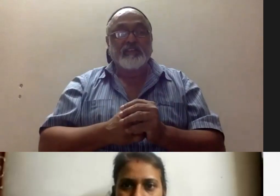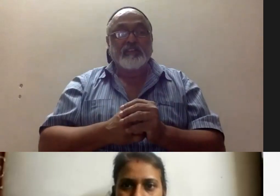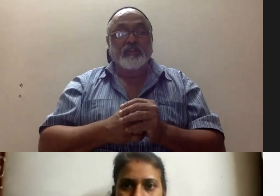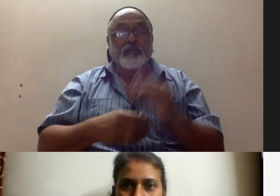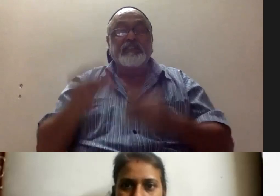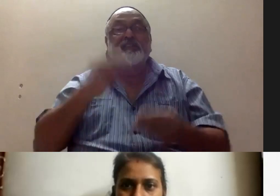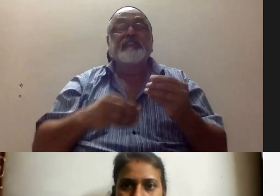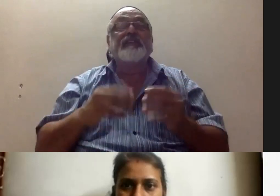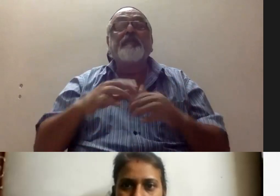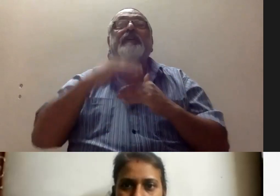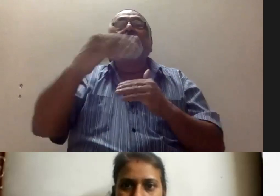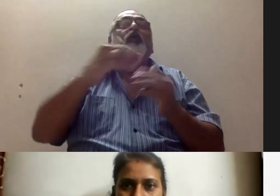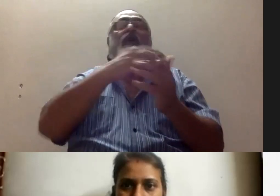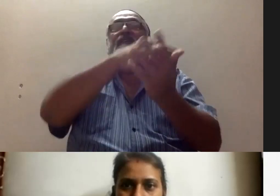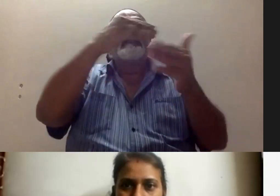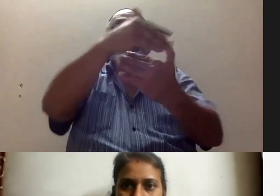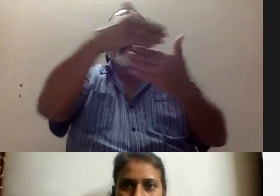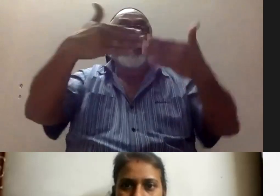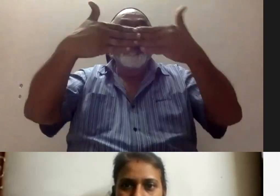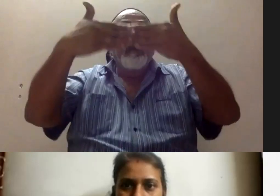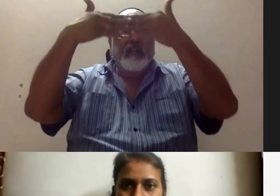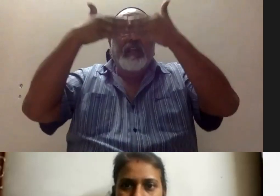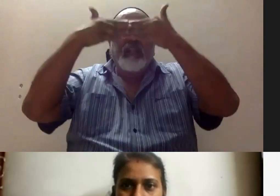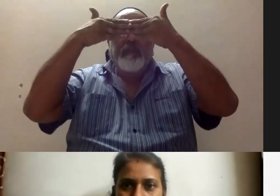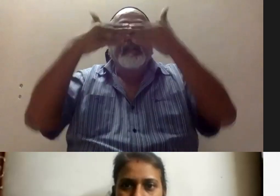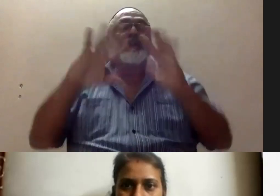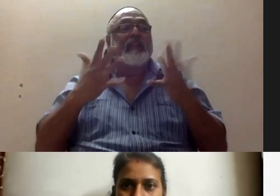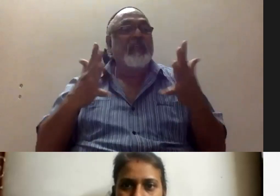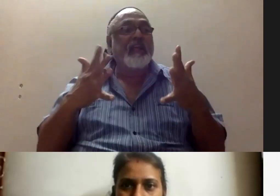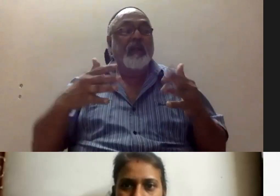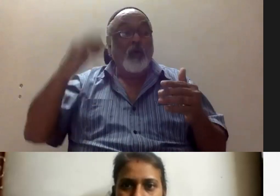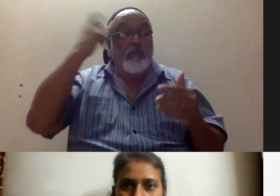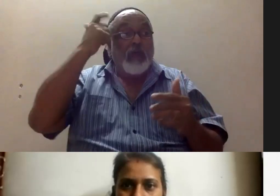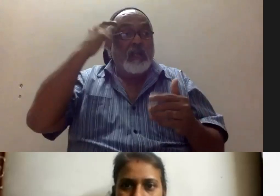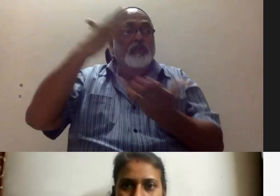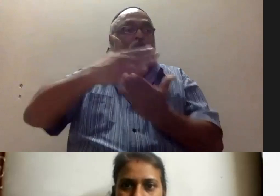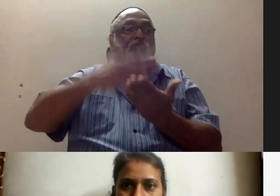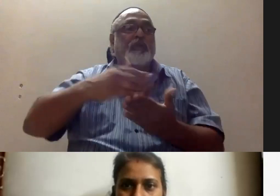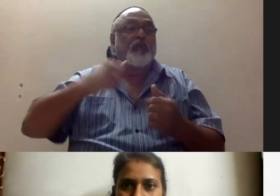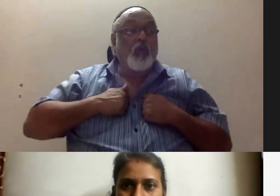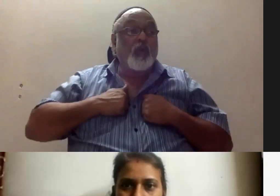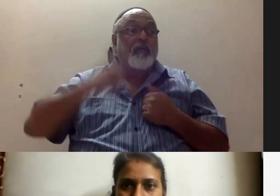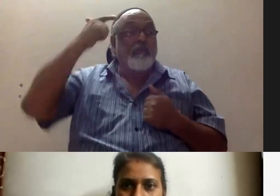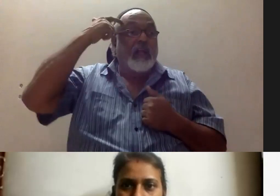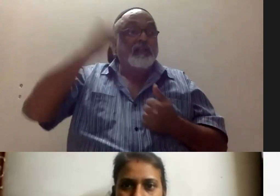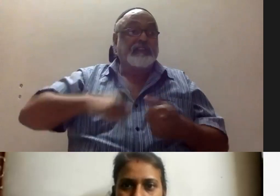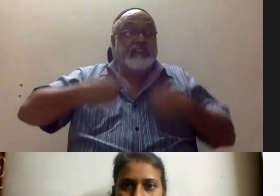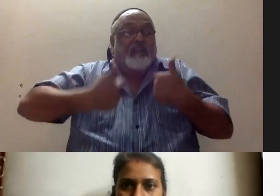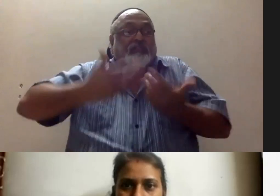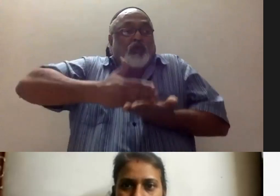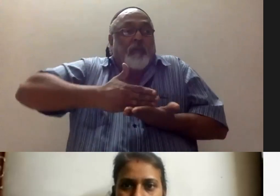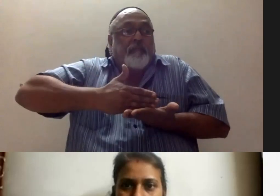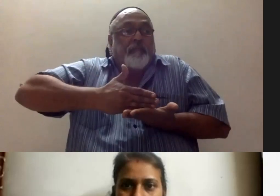कोई सीमा नहीं है, हमारा मन ही हमें रोकता है, और बाहर वाला दुनिया चाहे जितना भी रोके, अगर